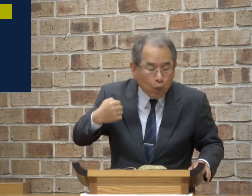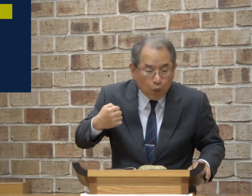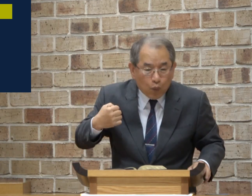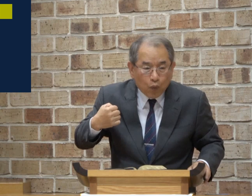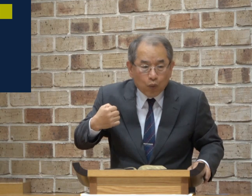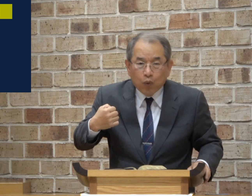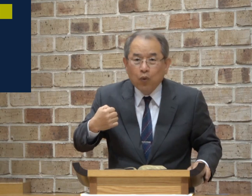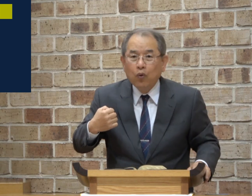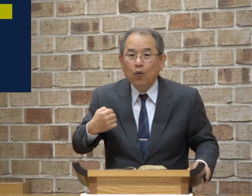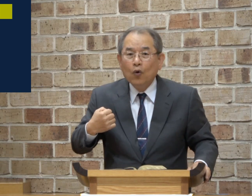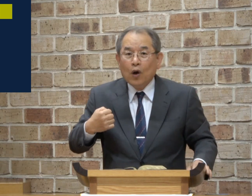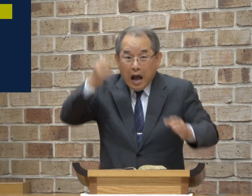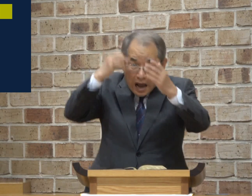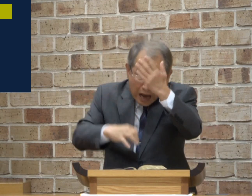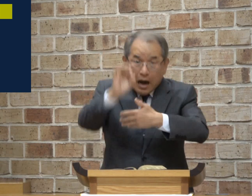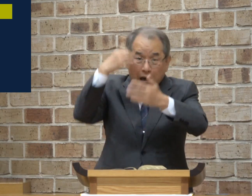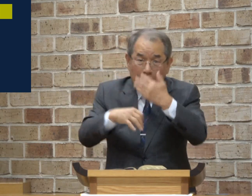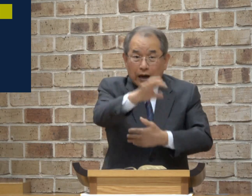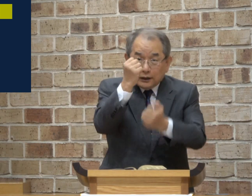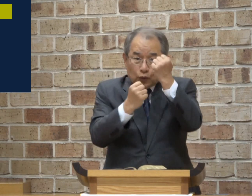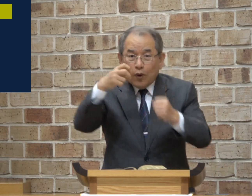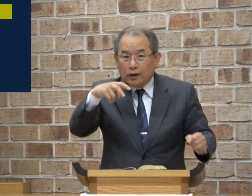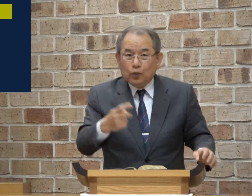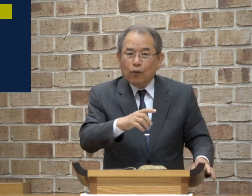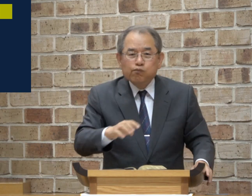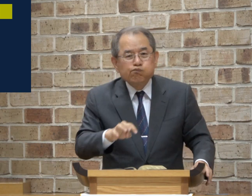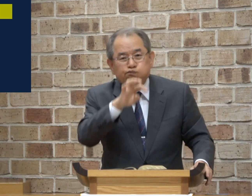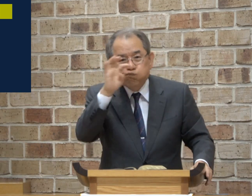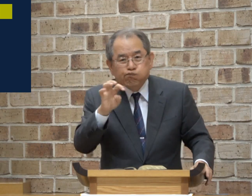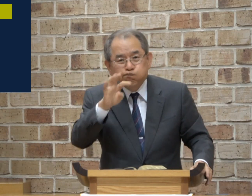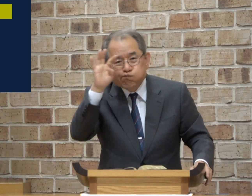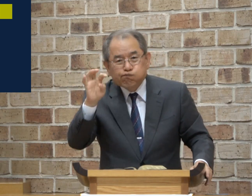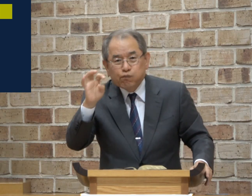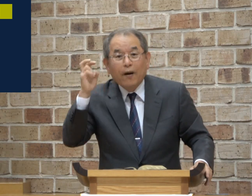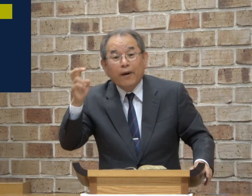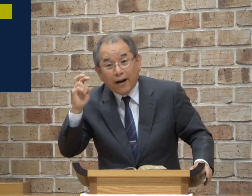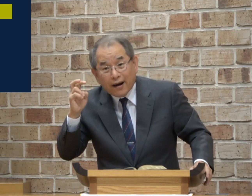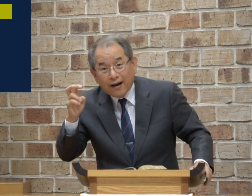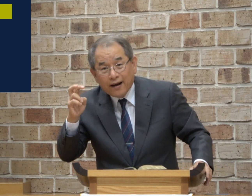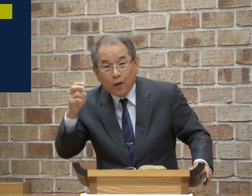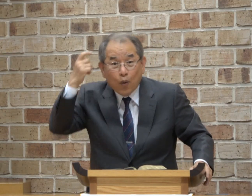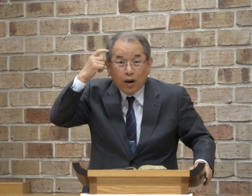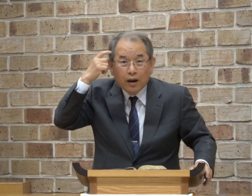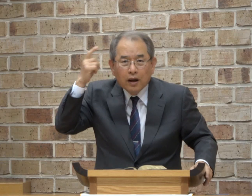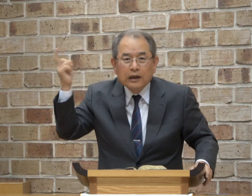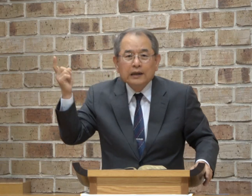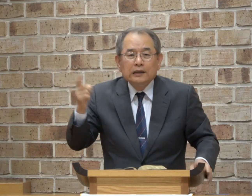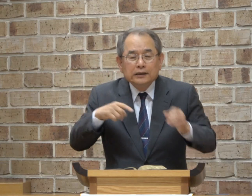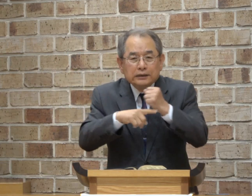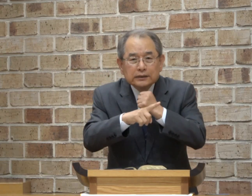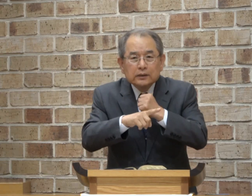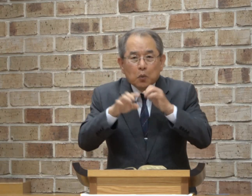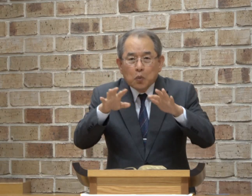여러분 이거를 잘 이해하시기 어려우실 겁니다. 밤새 살면서도 여러분 이해하기 어려우실 겁니다. 왜냐하면